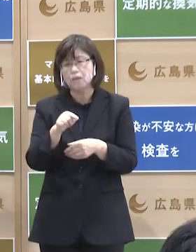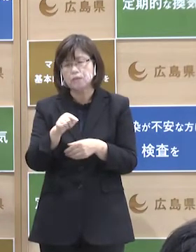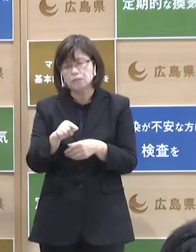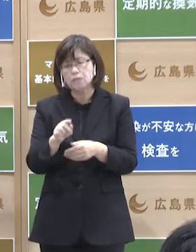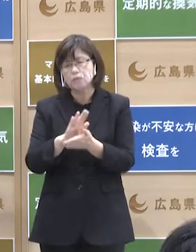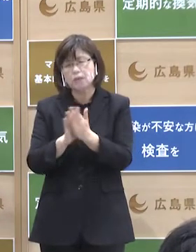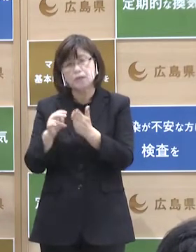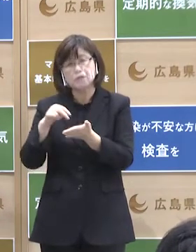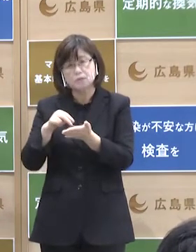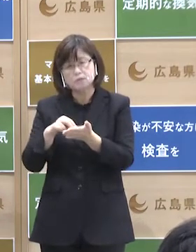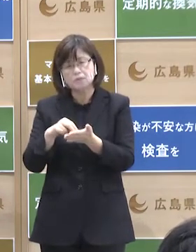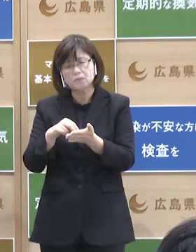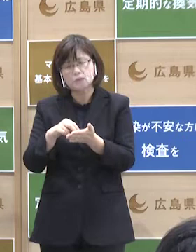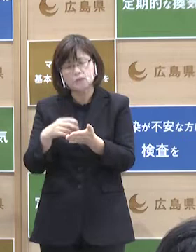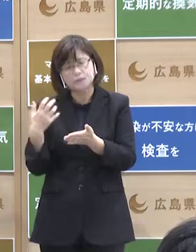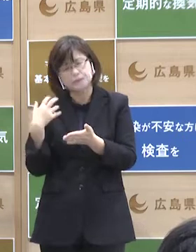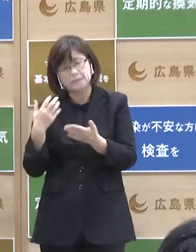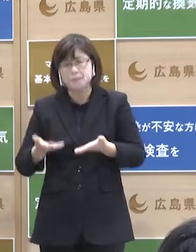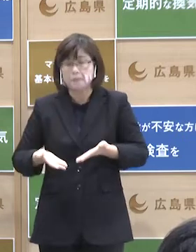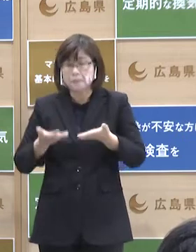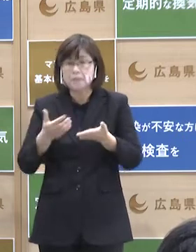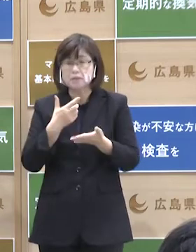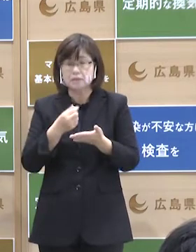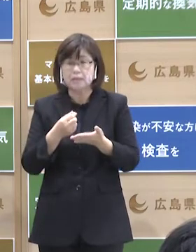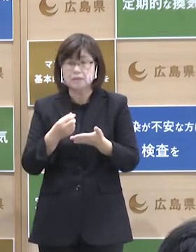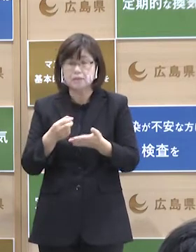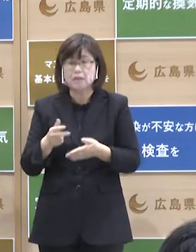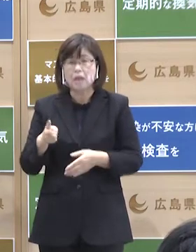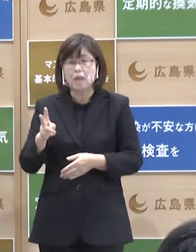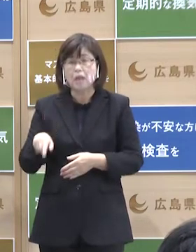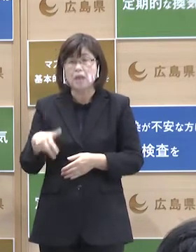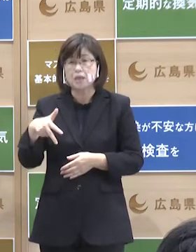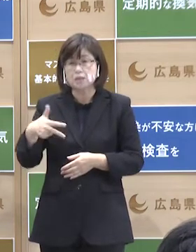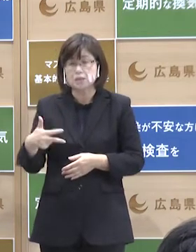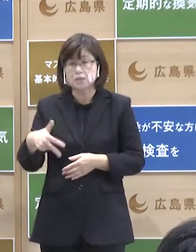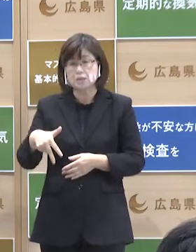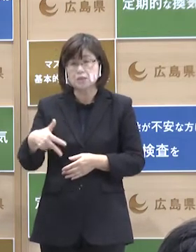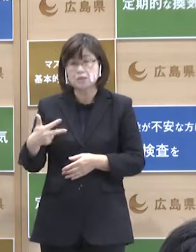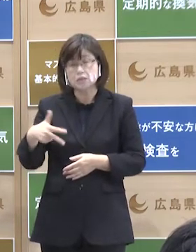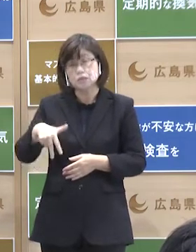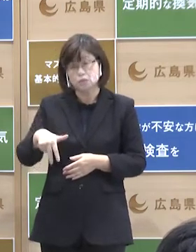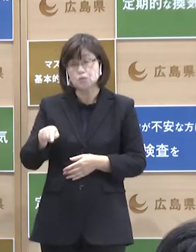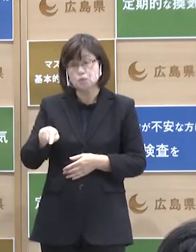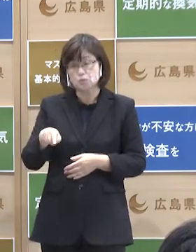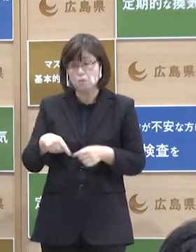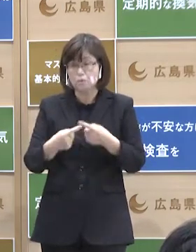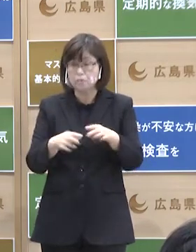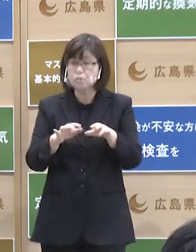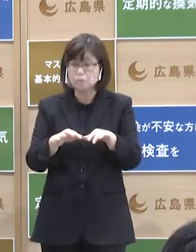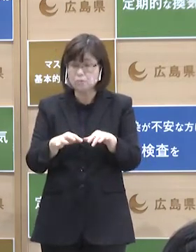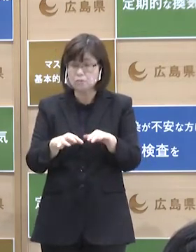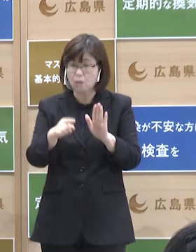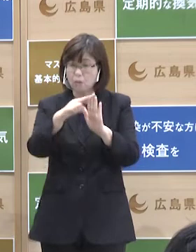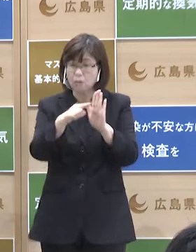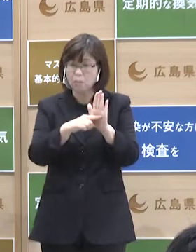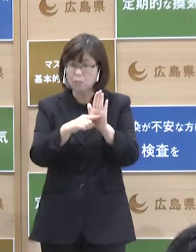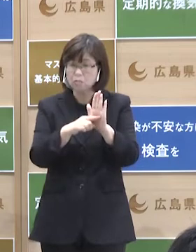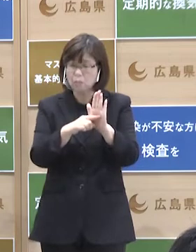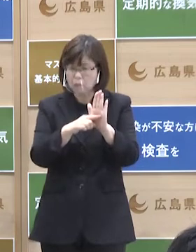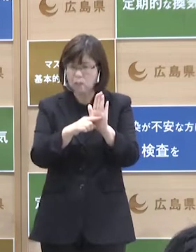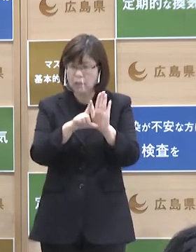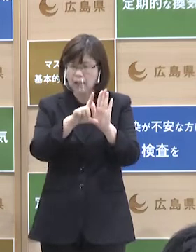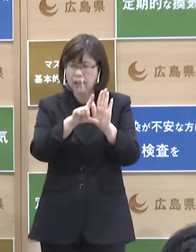ら、まあ、そもそも大きな課題であった HASH の入力項目についてもかなり限定的になってきているということ